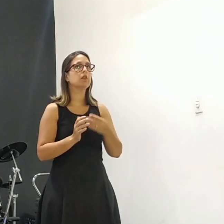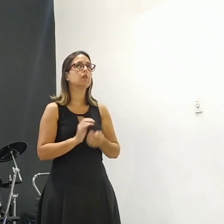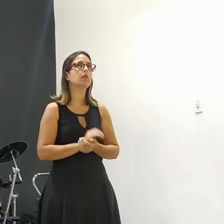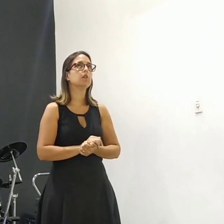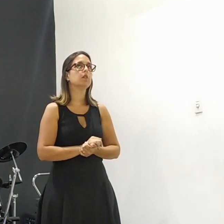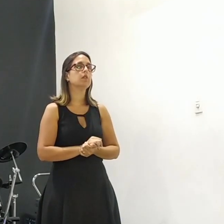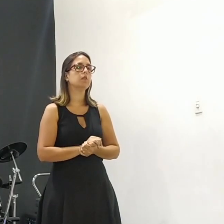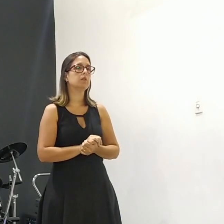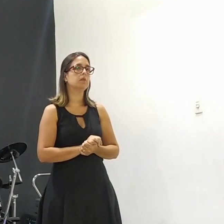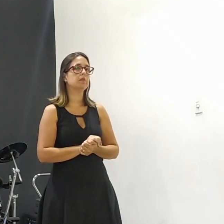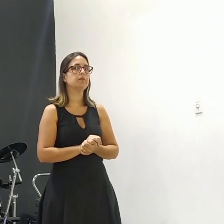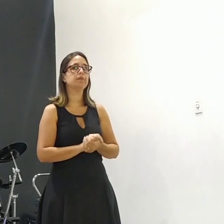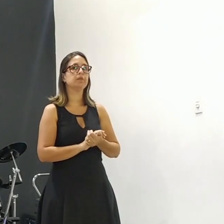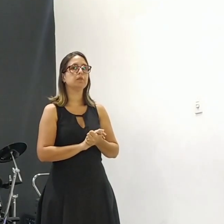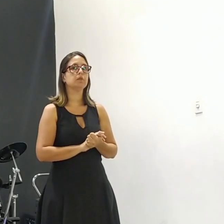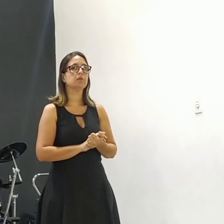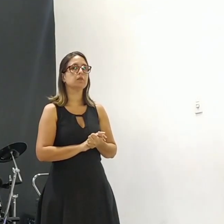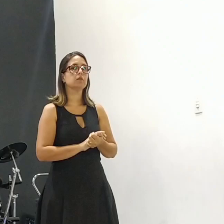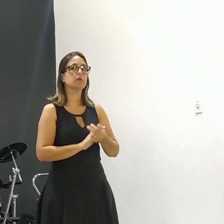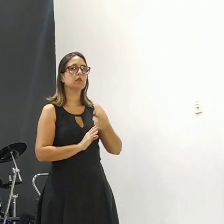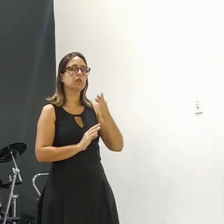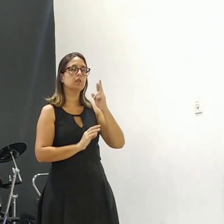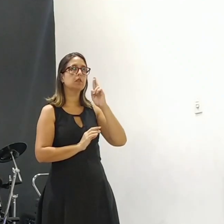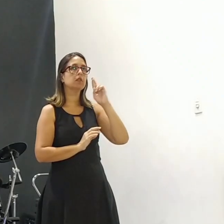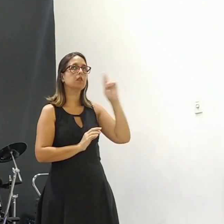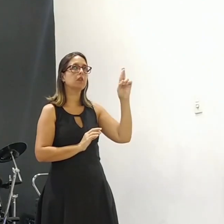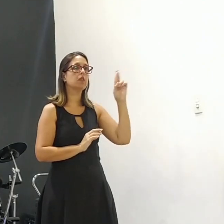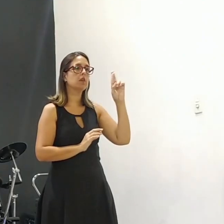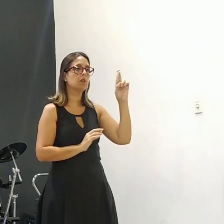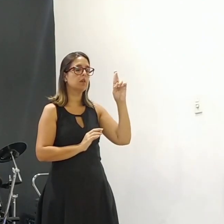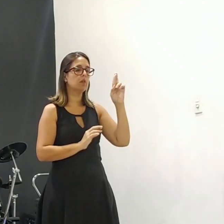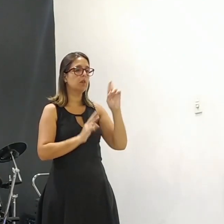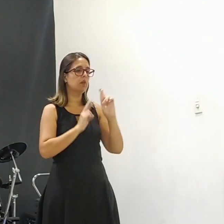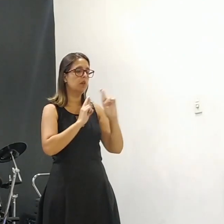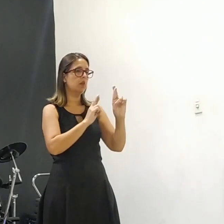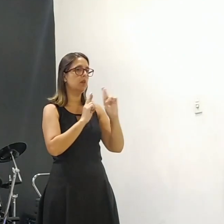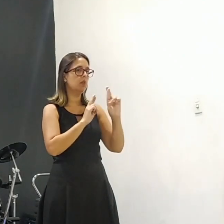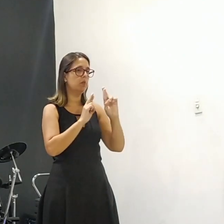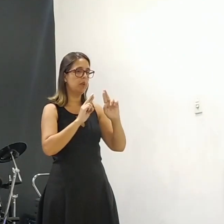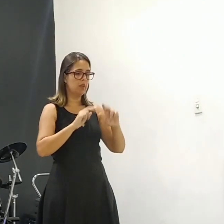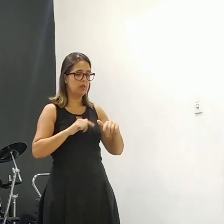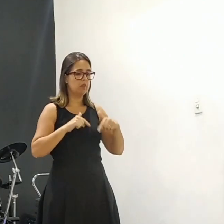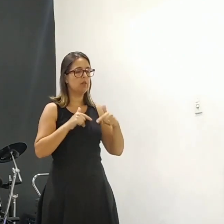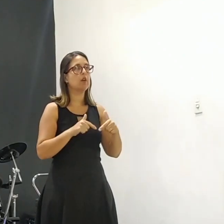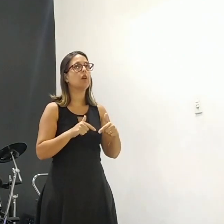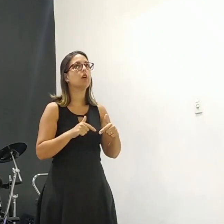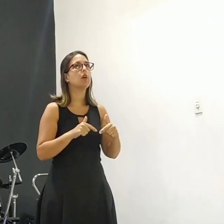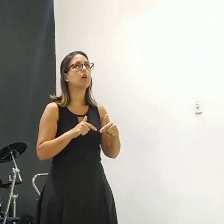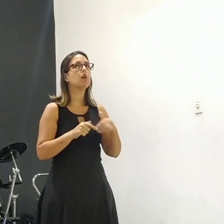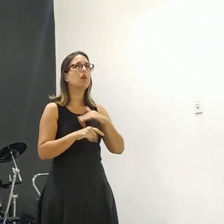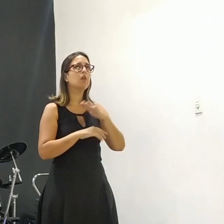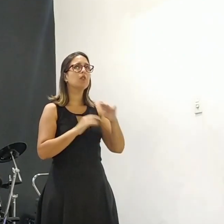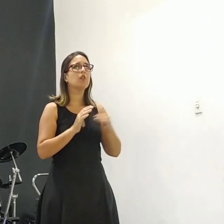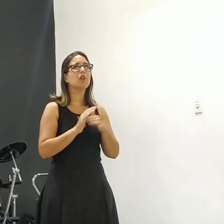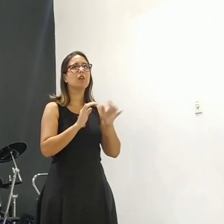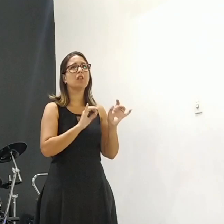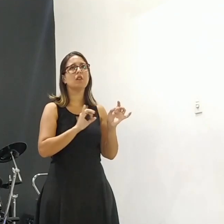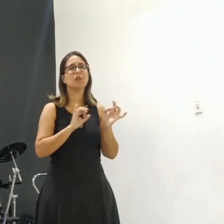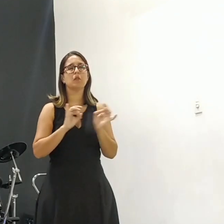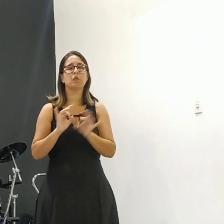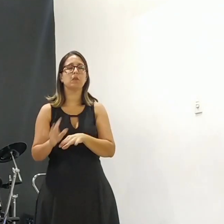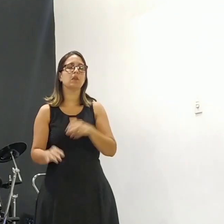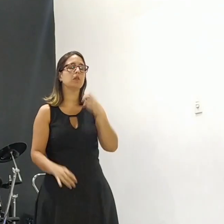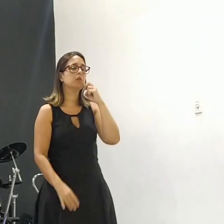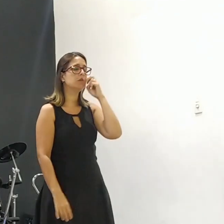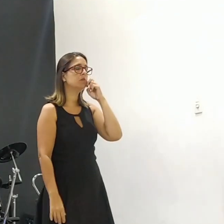O Senhor, ó Senhor, esperança de Israel, todos aqueles que te deixam serão